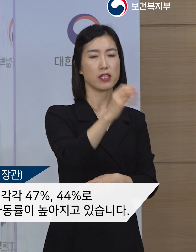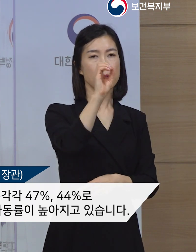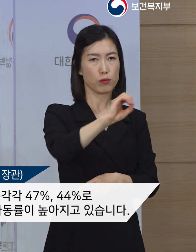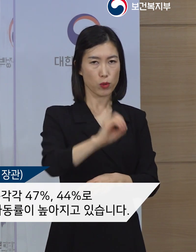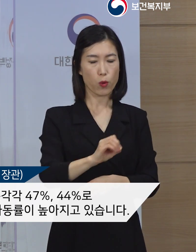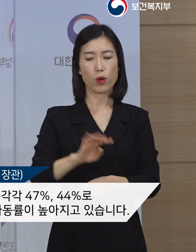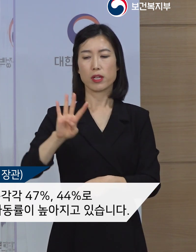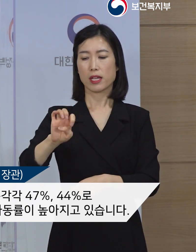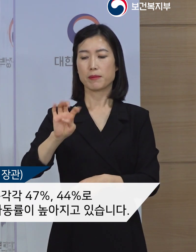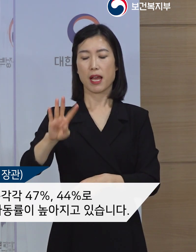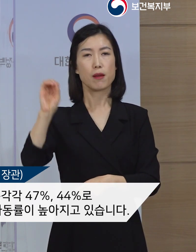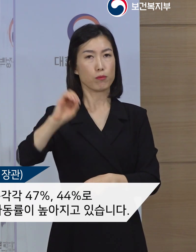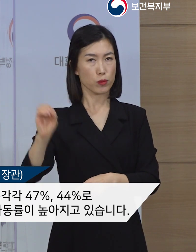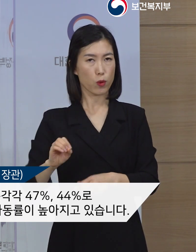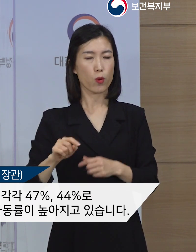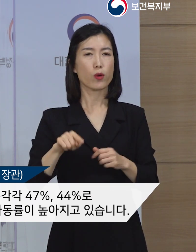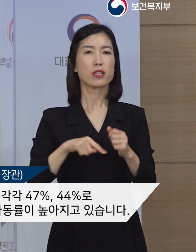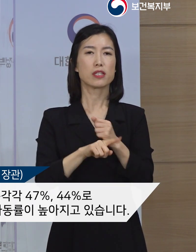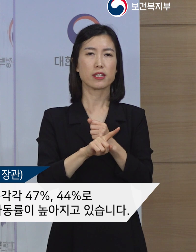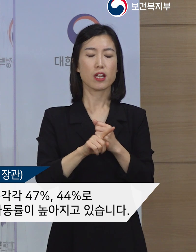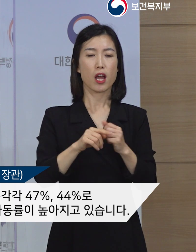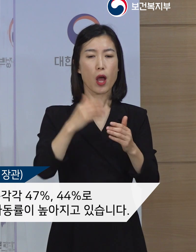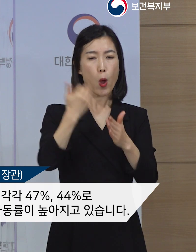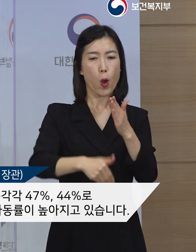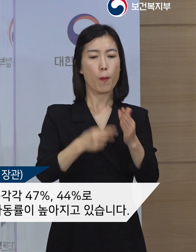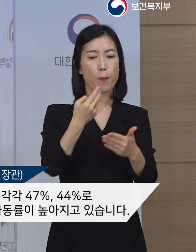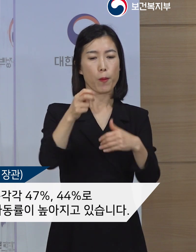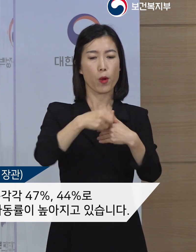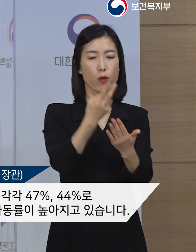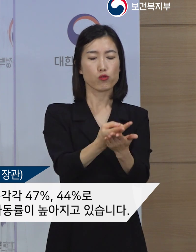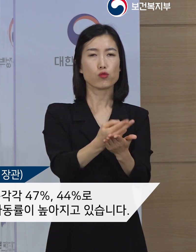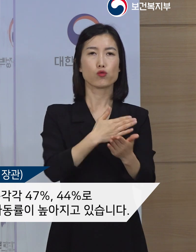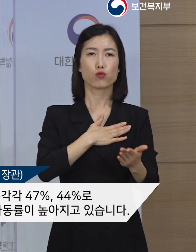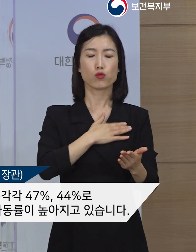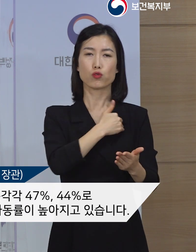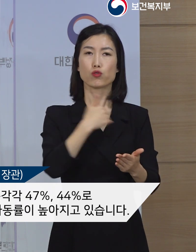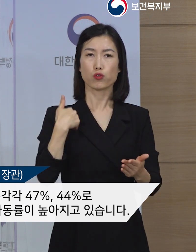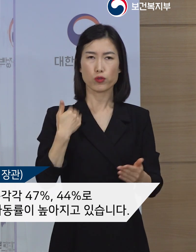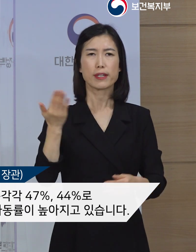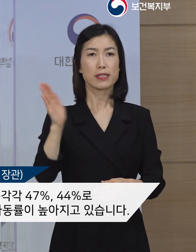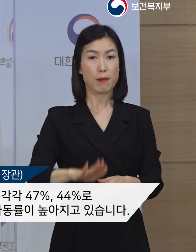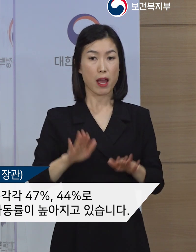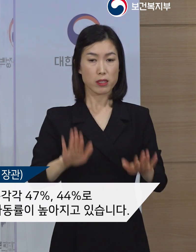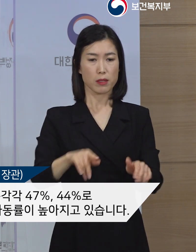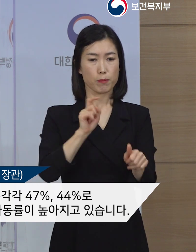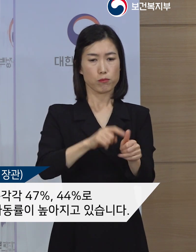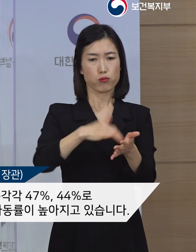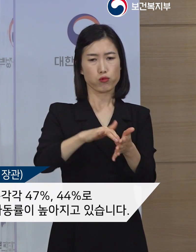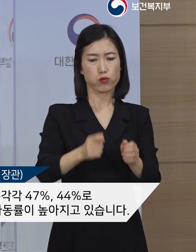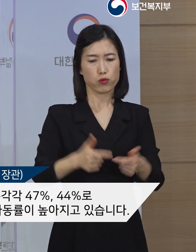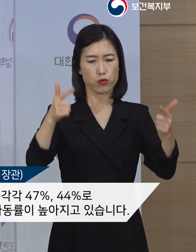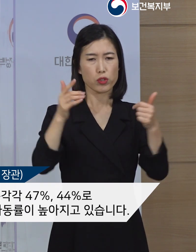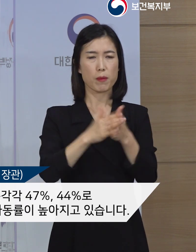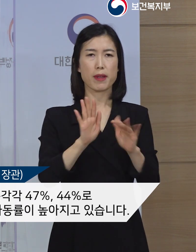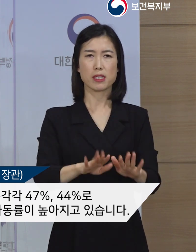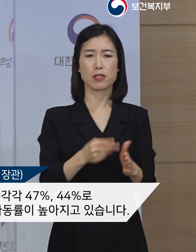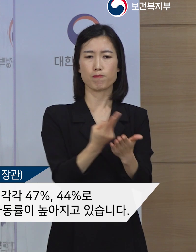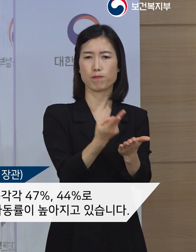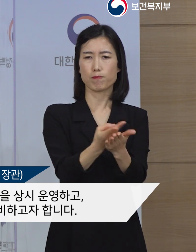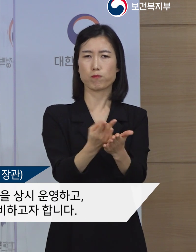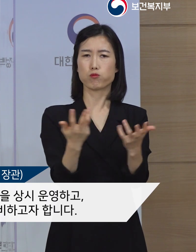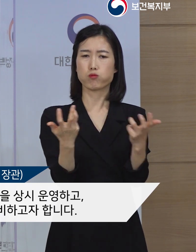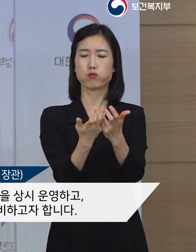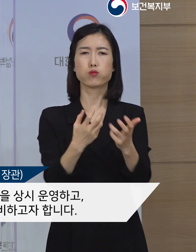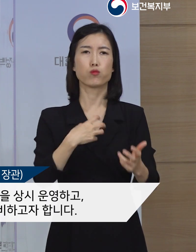47%, 44%로 다소 여유가 있으나 최근 환자 증가로 차츰 가동률이 높아지고 있습니다.